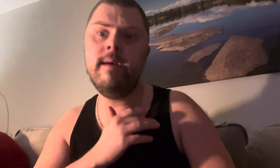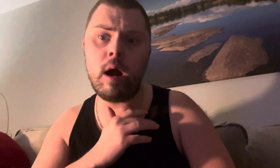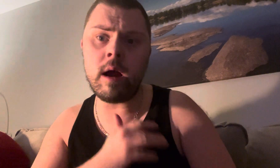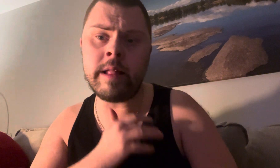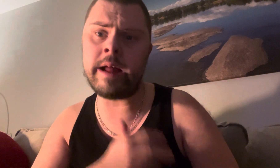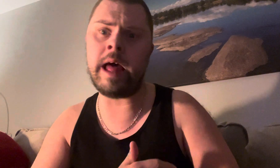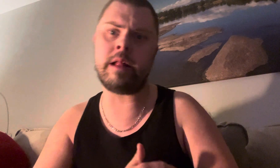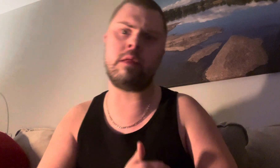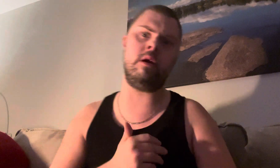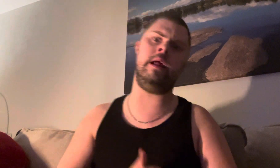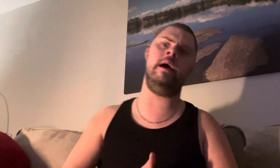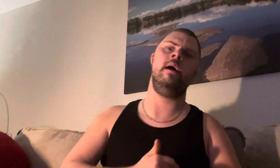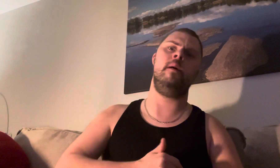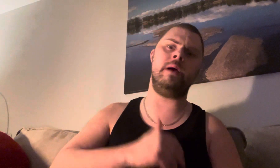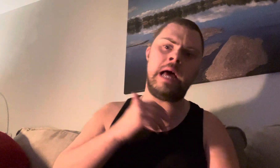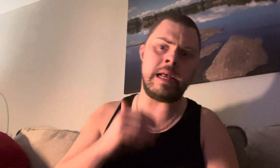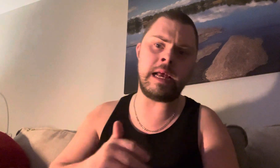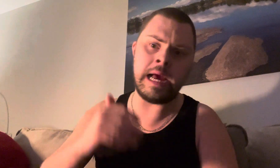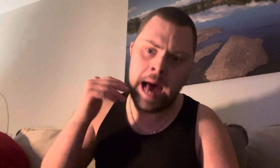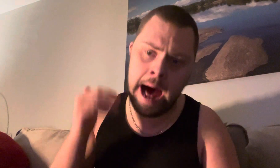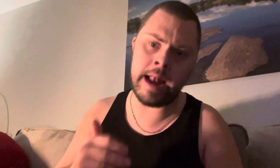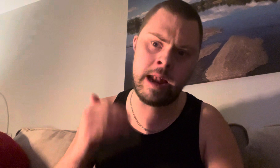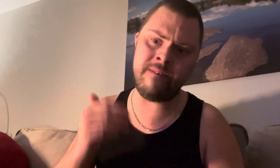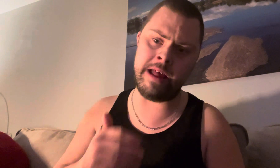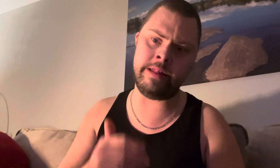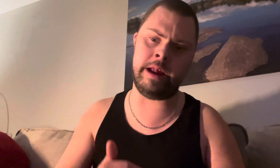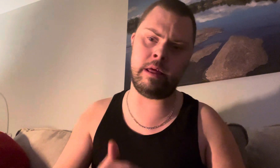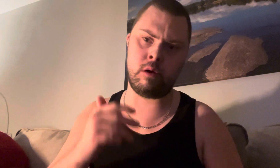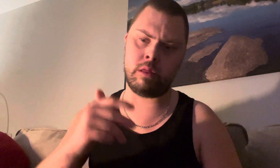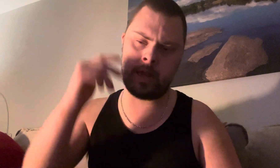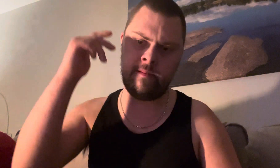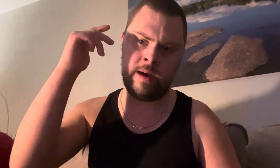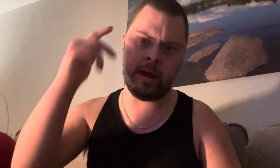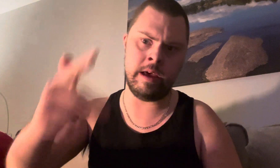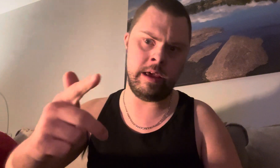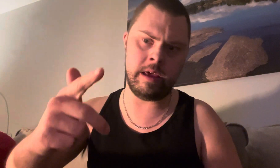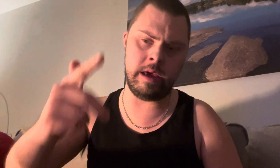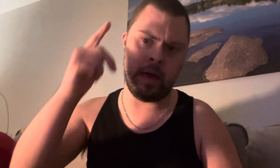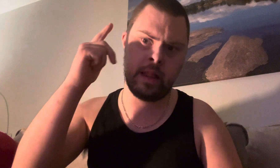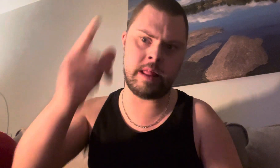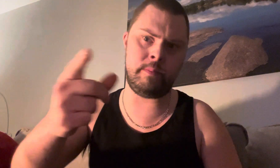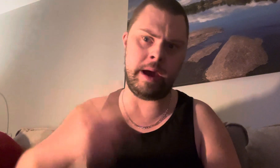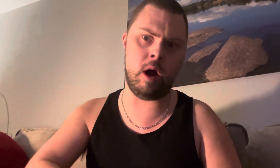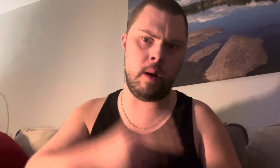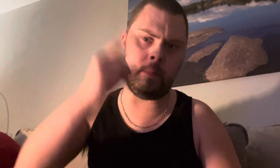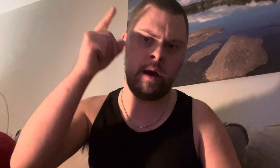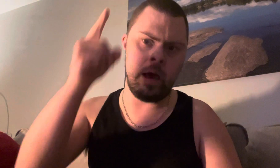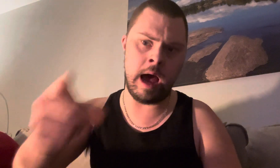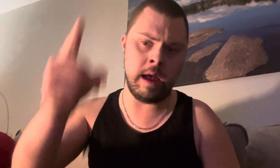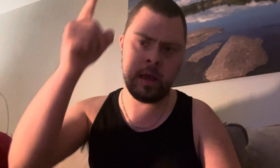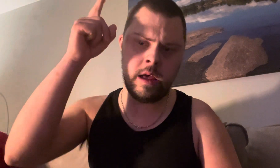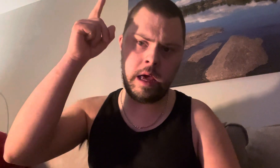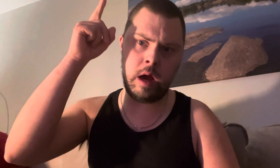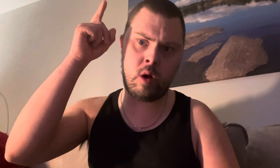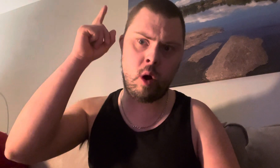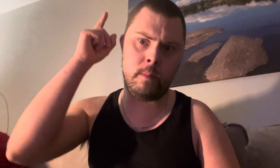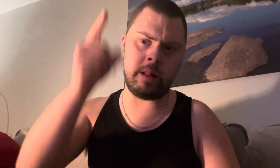jag tänkte att det skulle, men alla vänner ska skriva till mig om